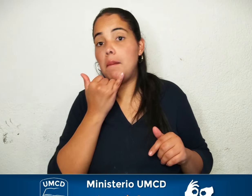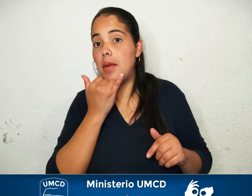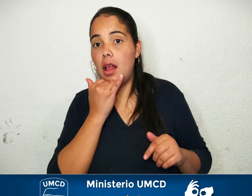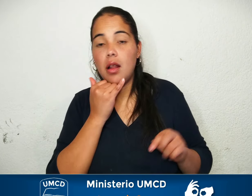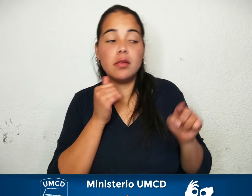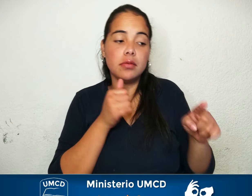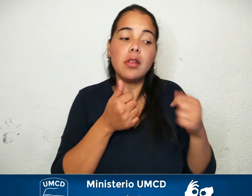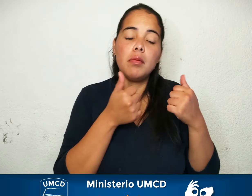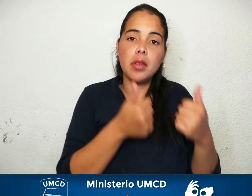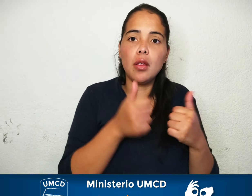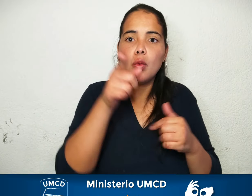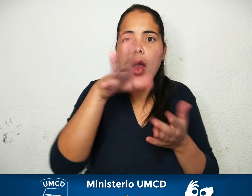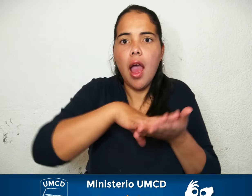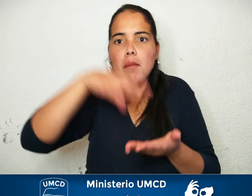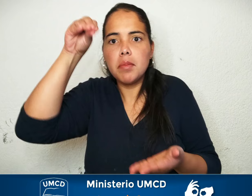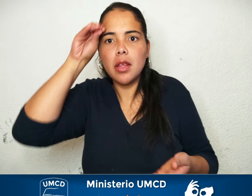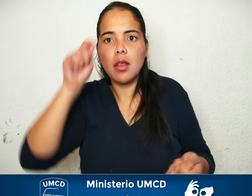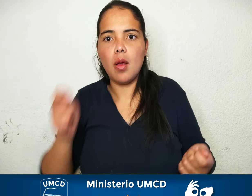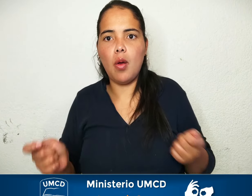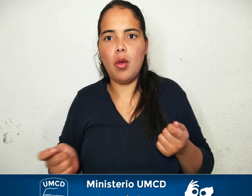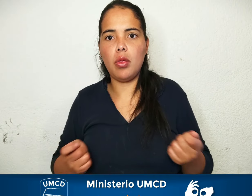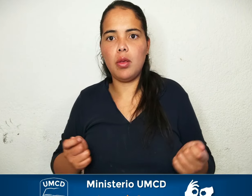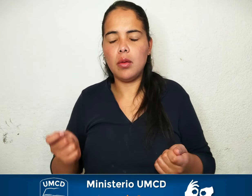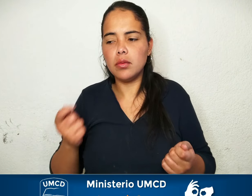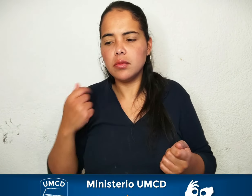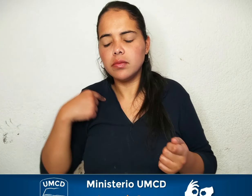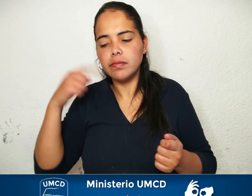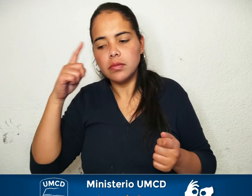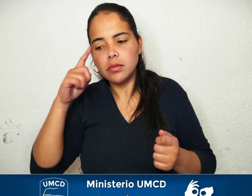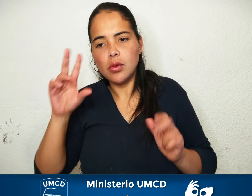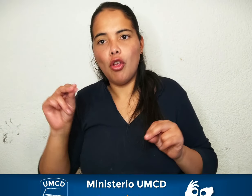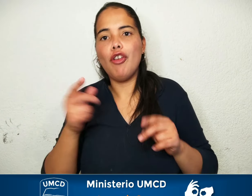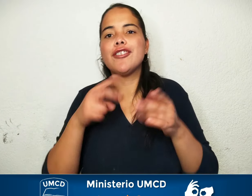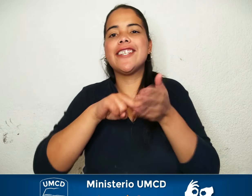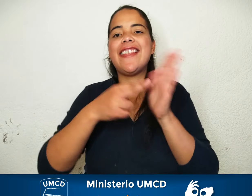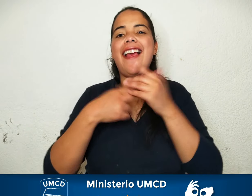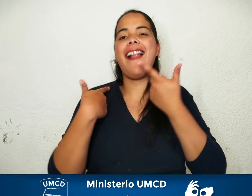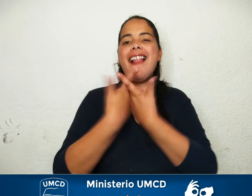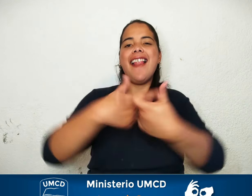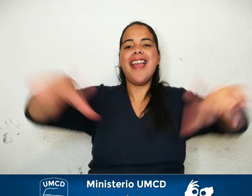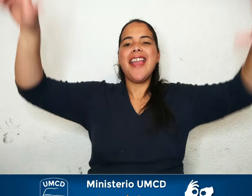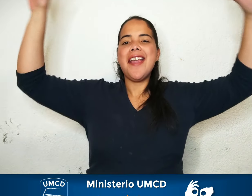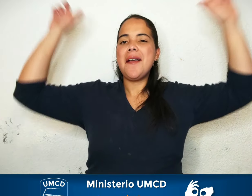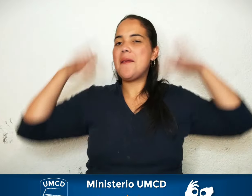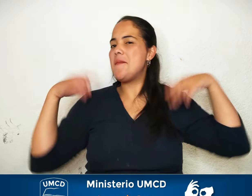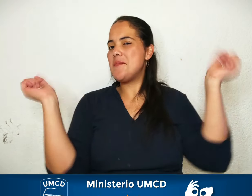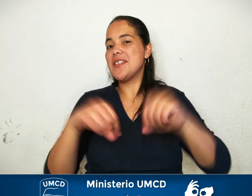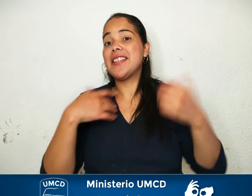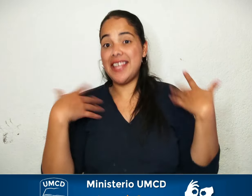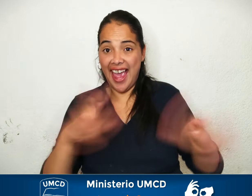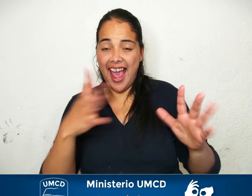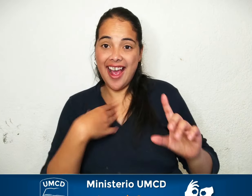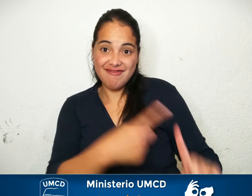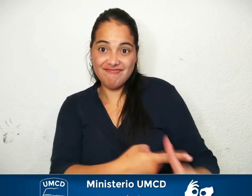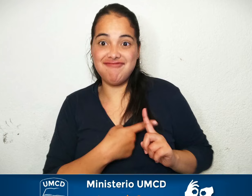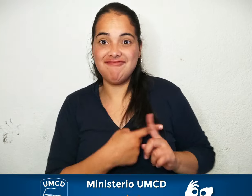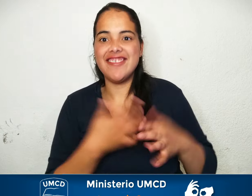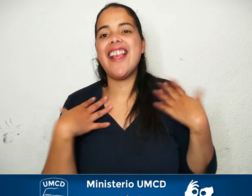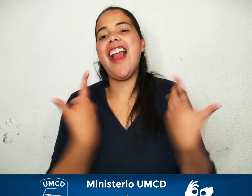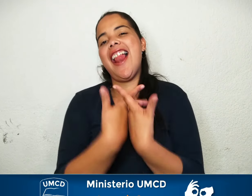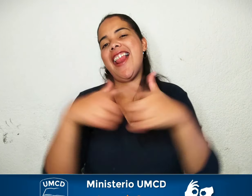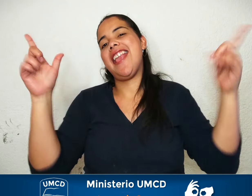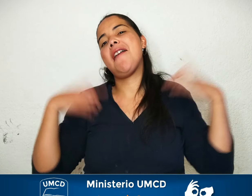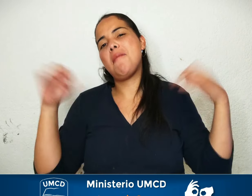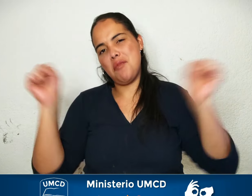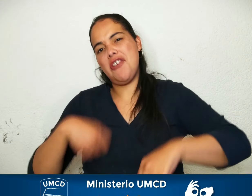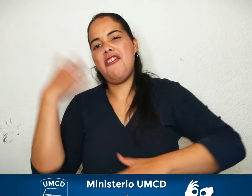velen por ellos. Como les dice, no dejen que esta libertad venga a ser tropezadero para aquellos débiles en la